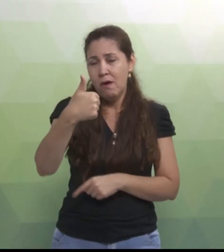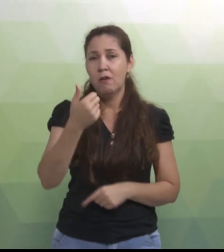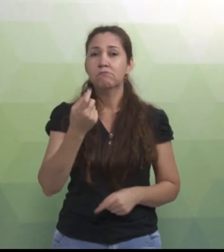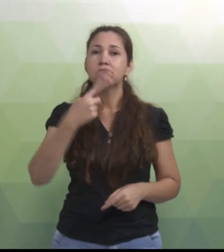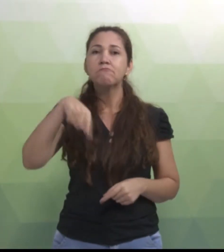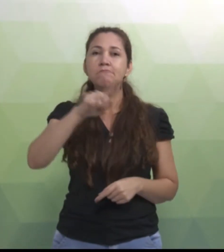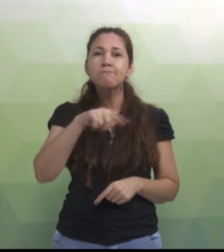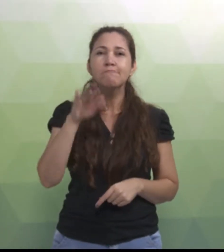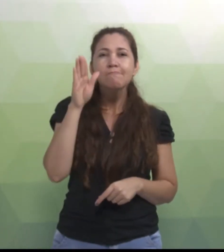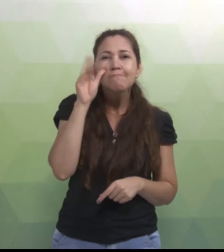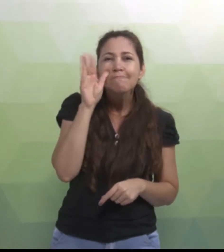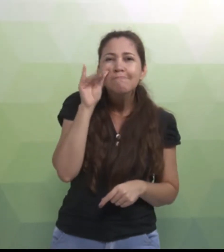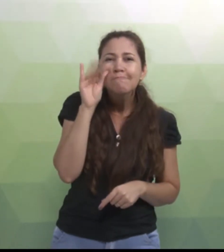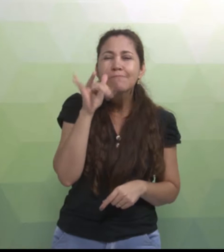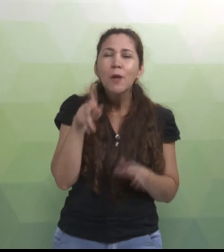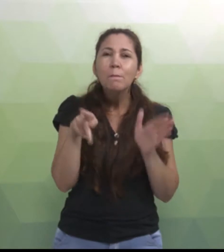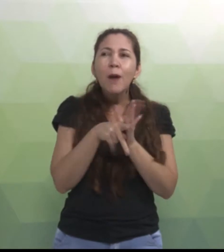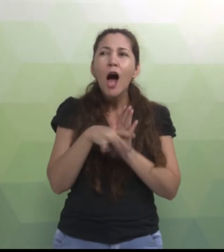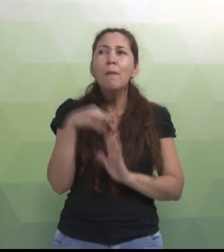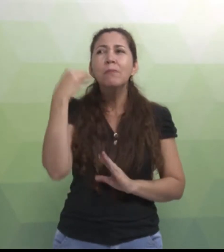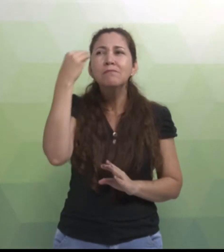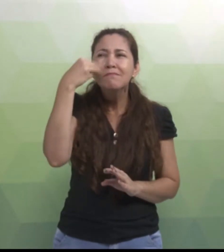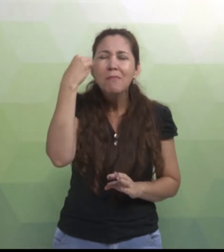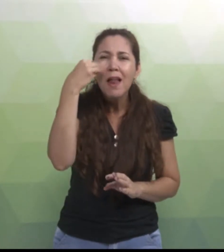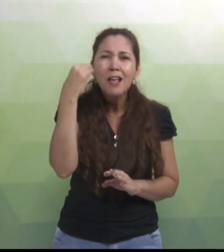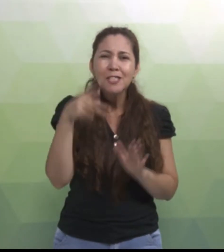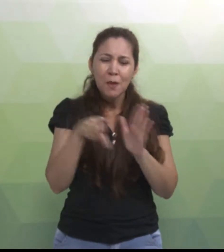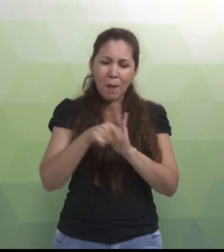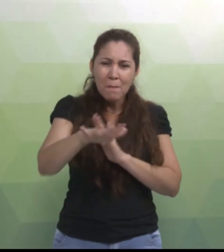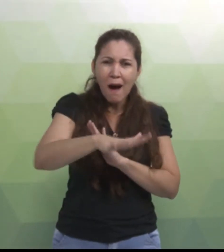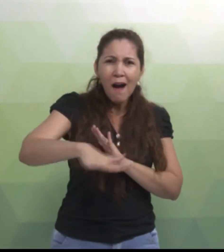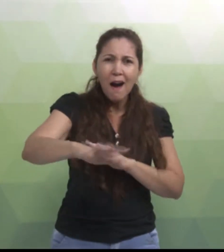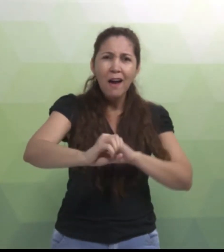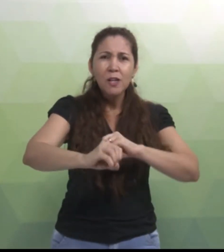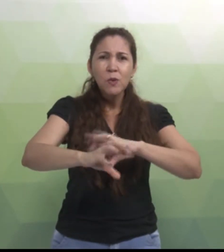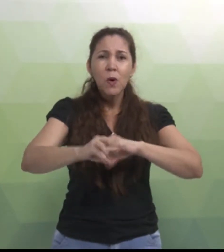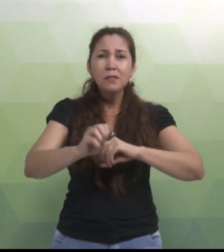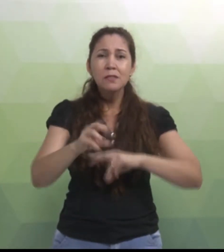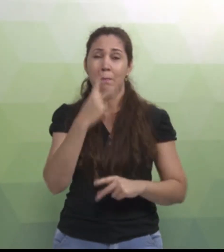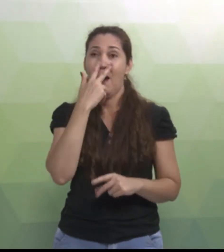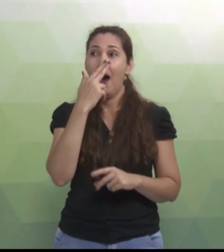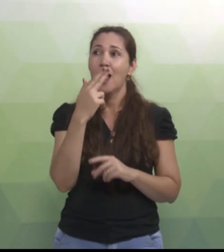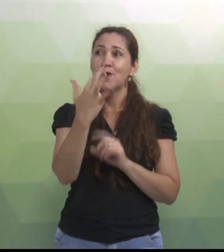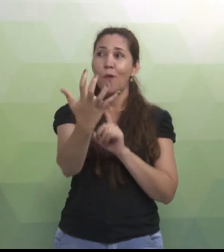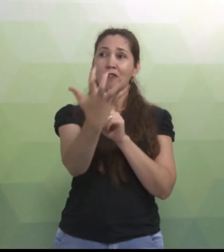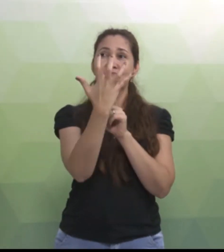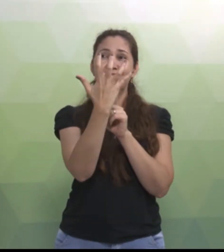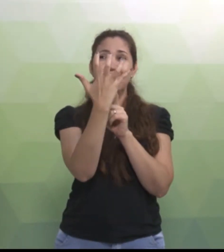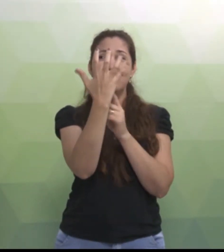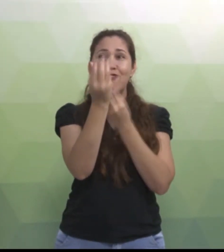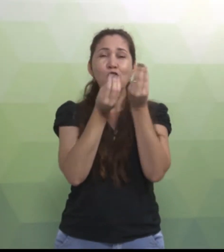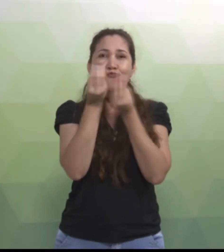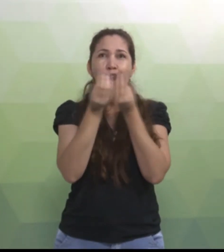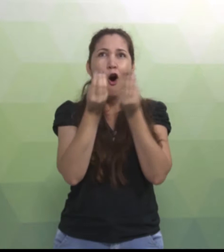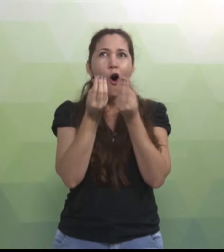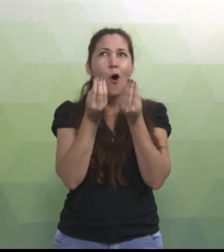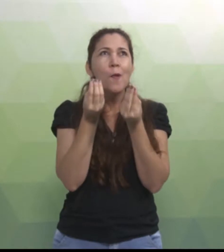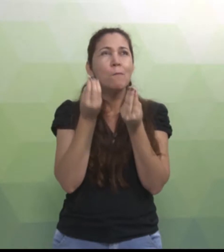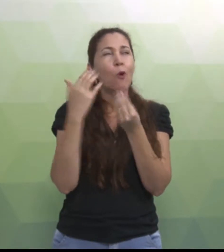é interessante que haja experiência no processo de ensino para que saibamos essas influências. Temos que